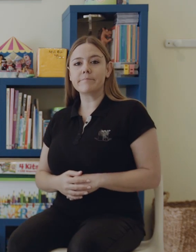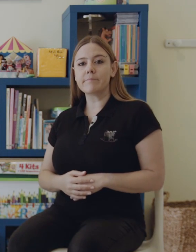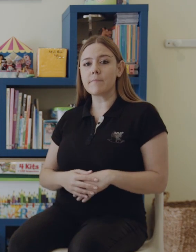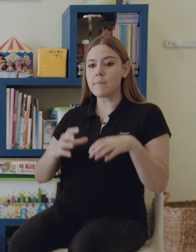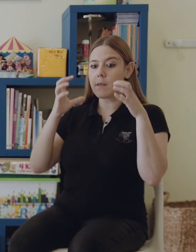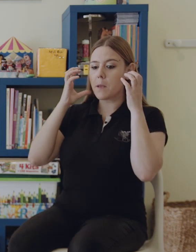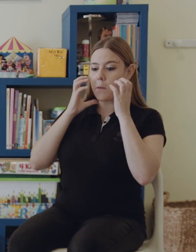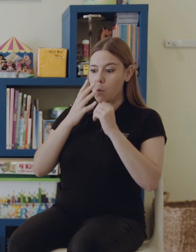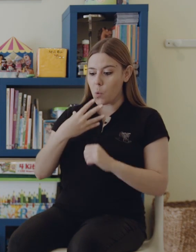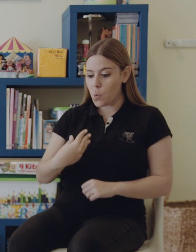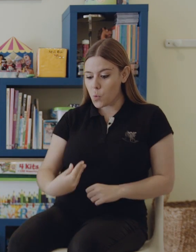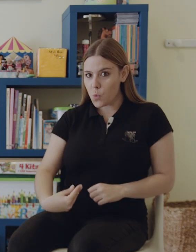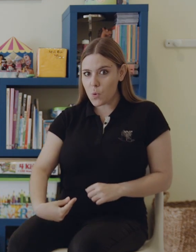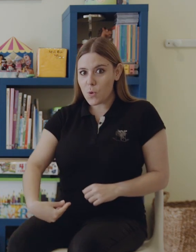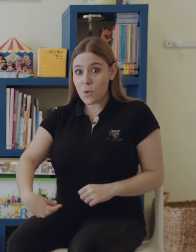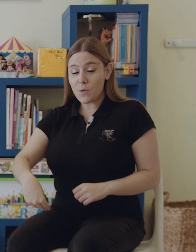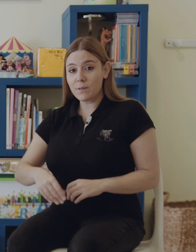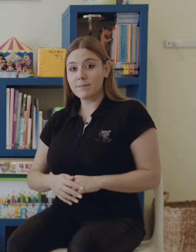Tinha barba até aos pés,